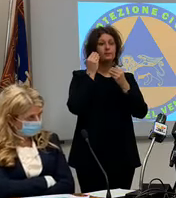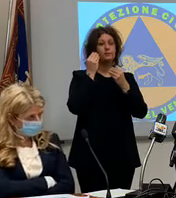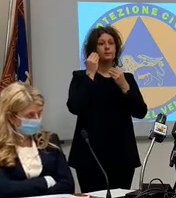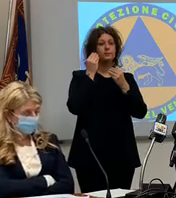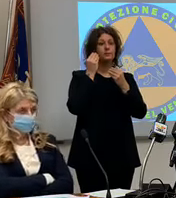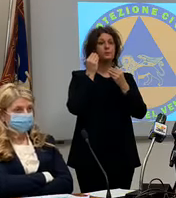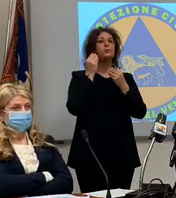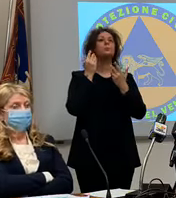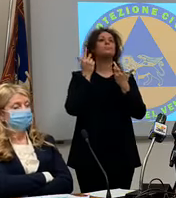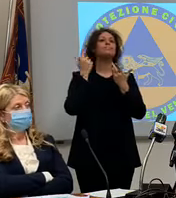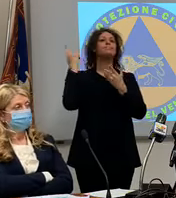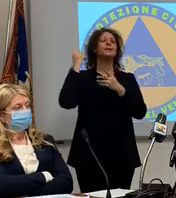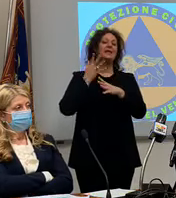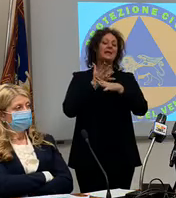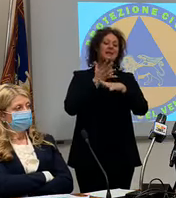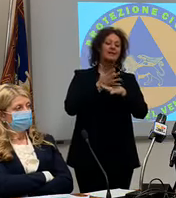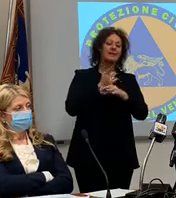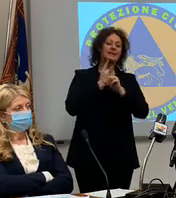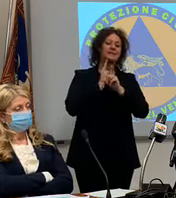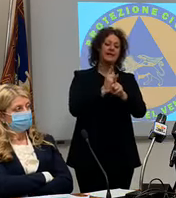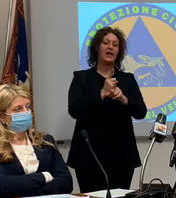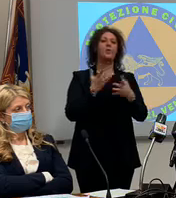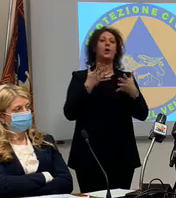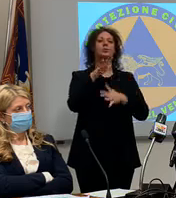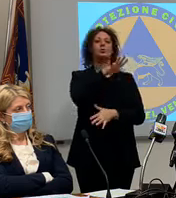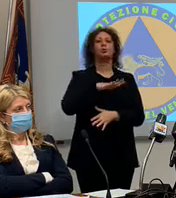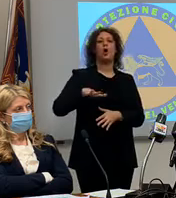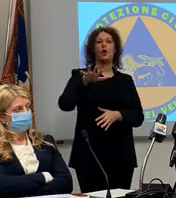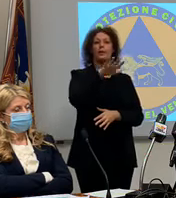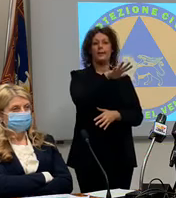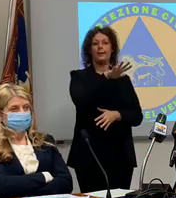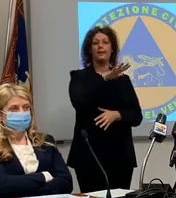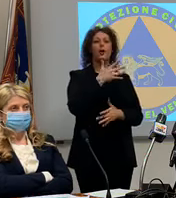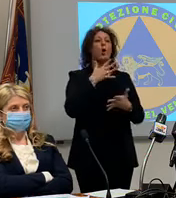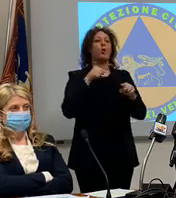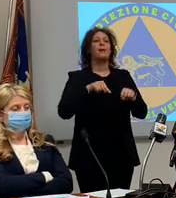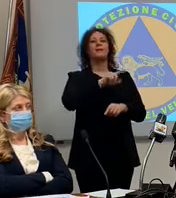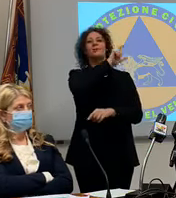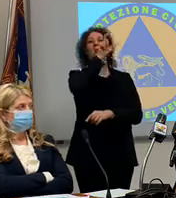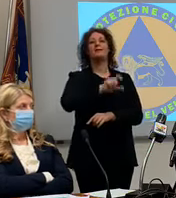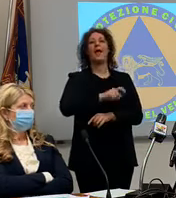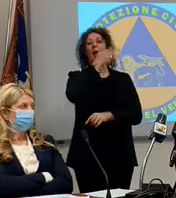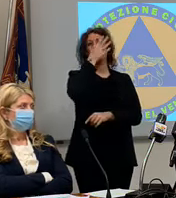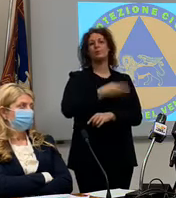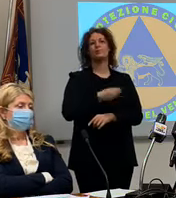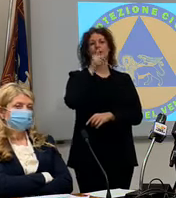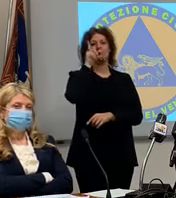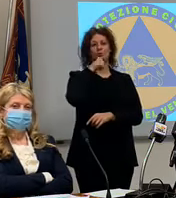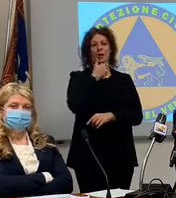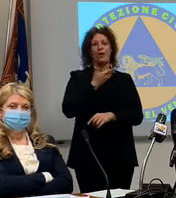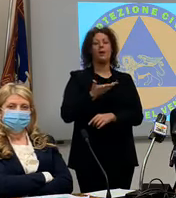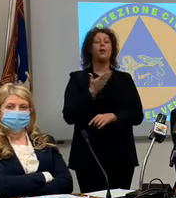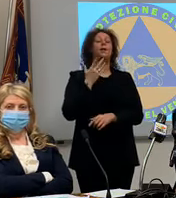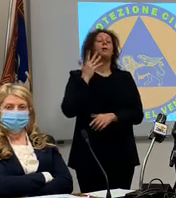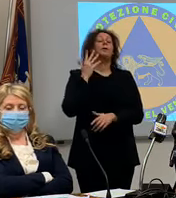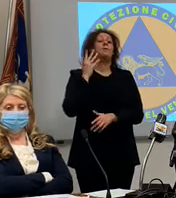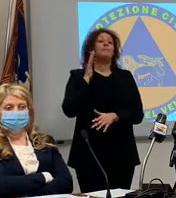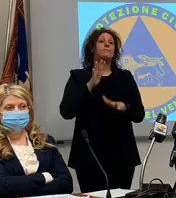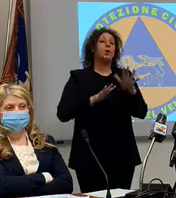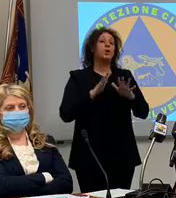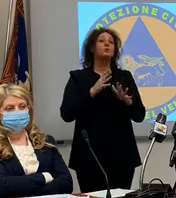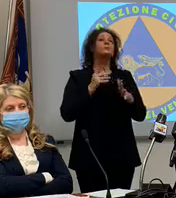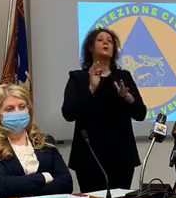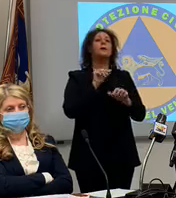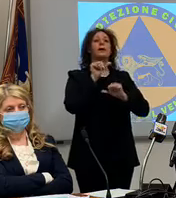delle colorazioni dando per presupposto che l'Italia è tutta gialla Quindi immagino che si dovrà cambiare colore